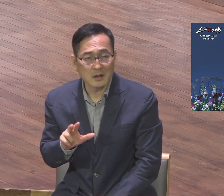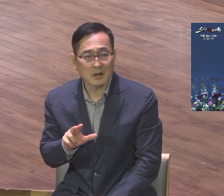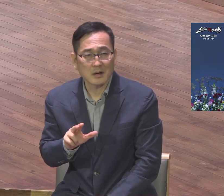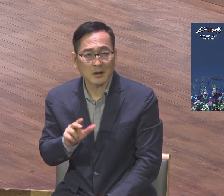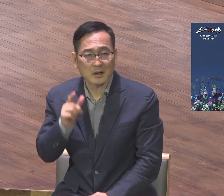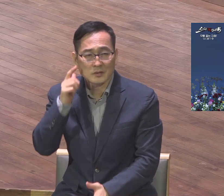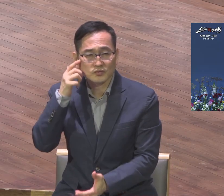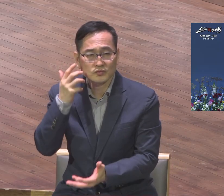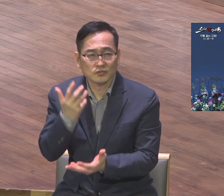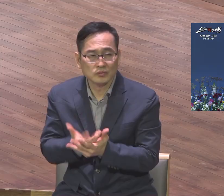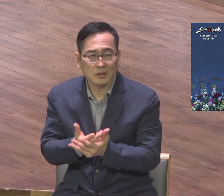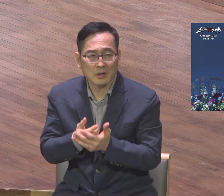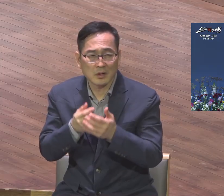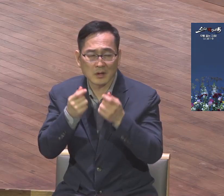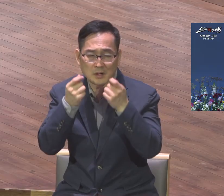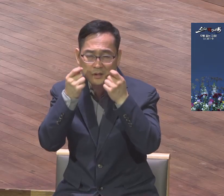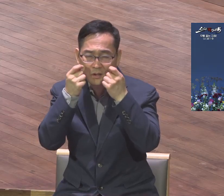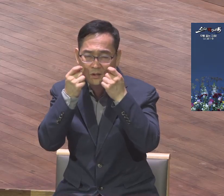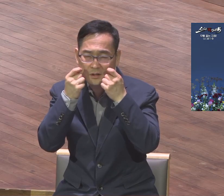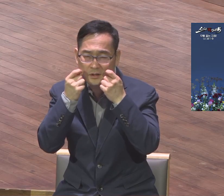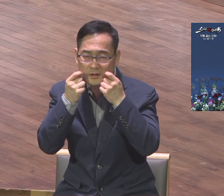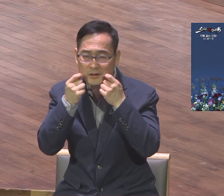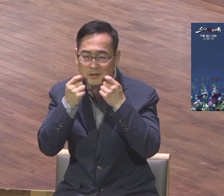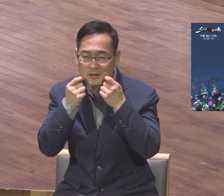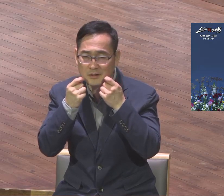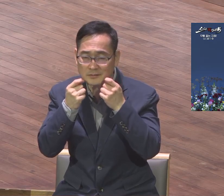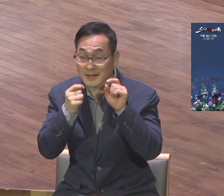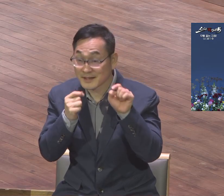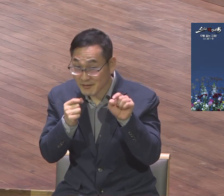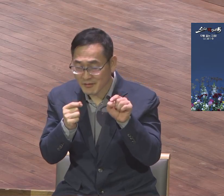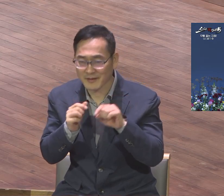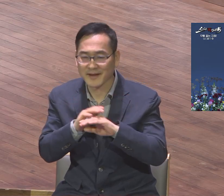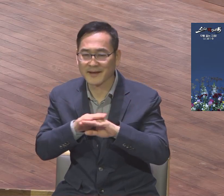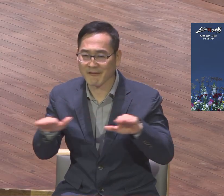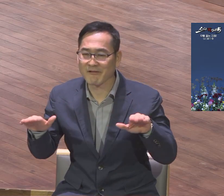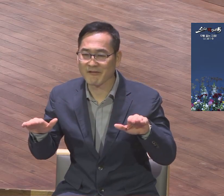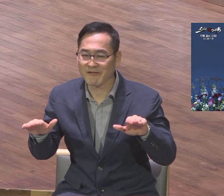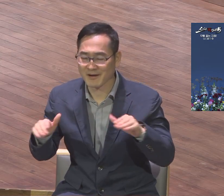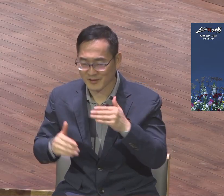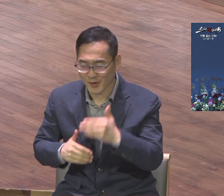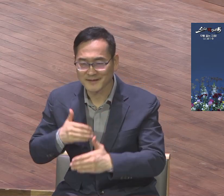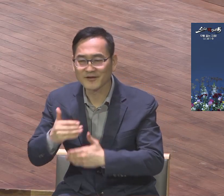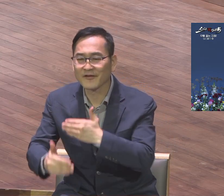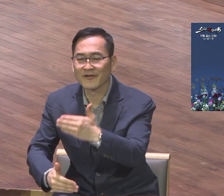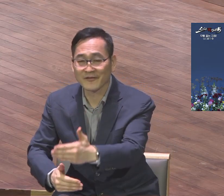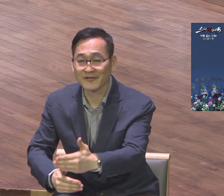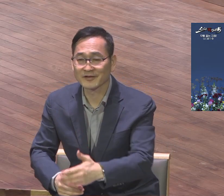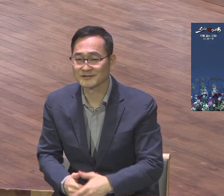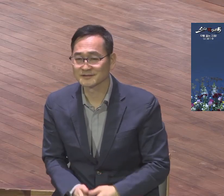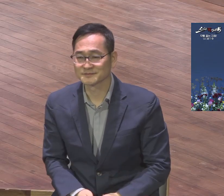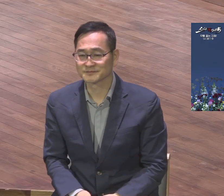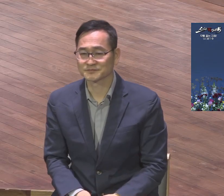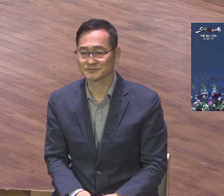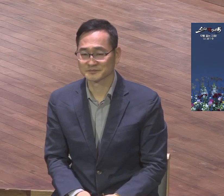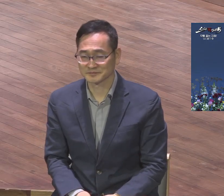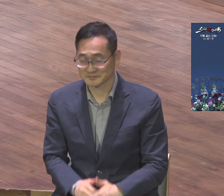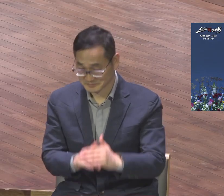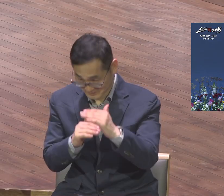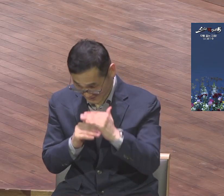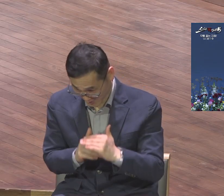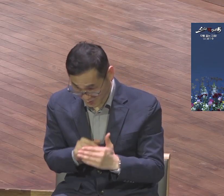히스기야가 그 위기를 넘어서는 내용이 여기 나오는데 오늘 본문 말씀을 통해서 예언계 모든